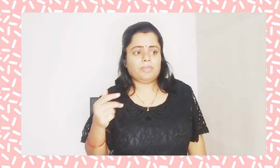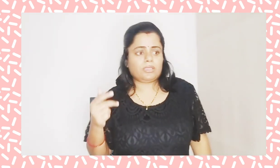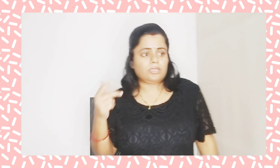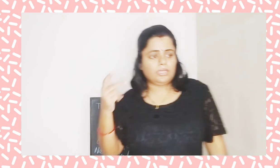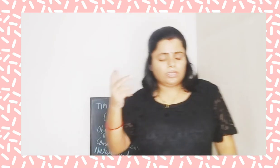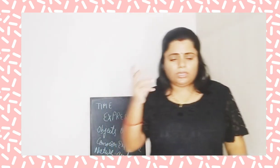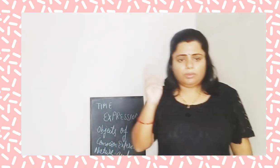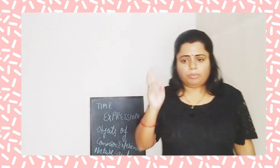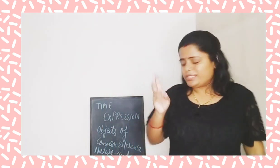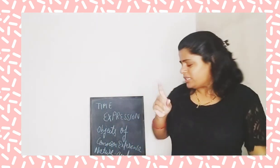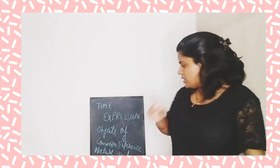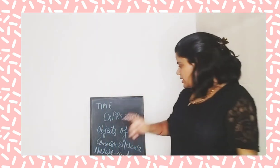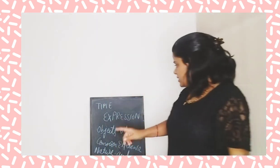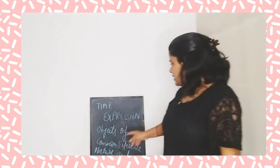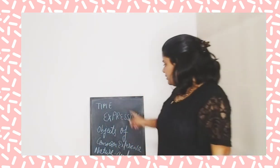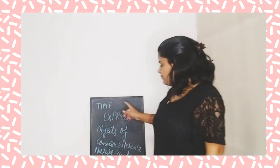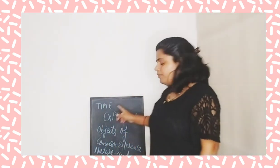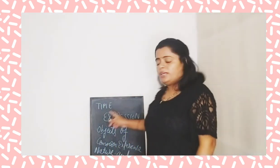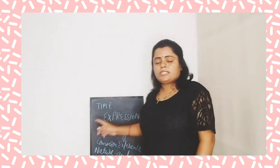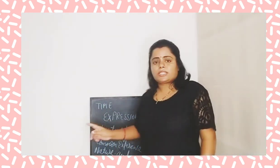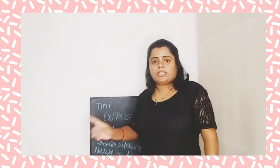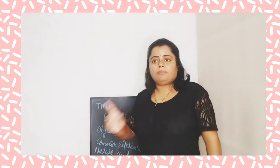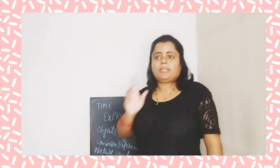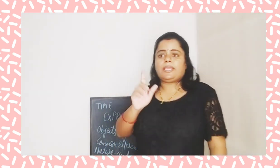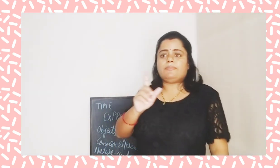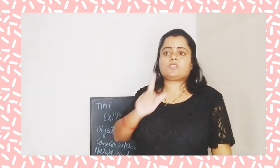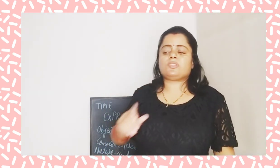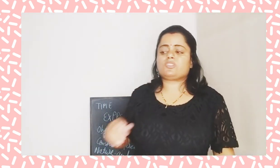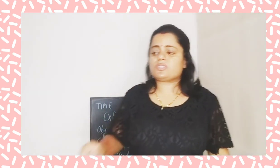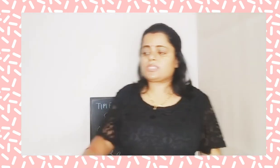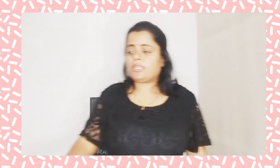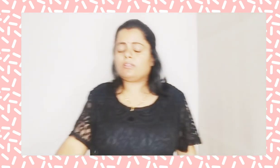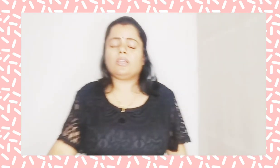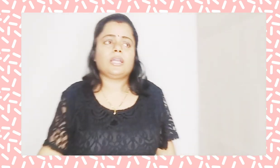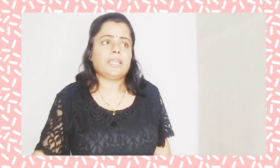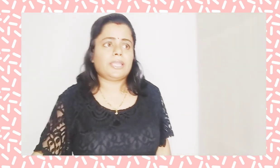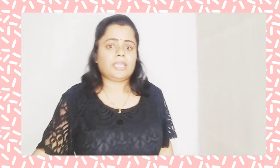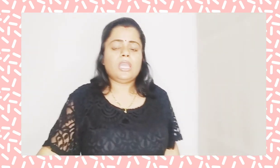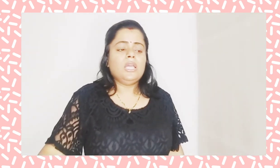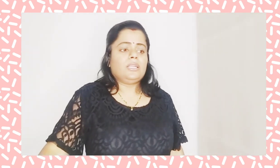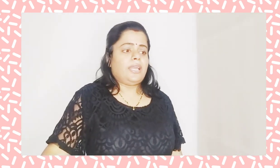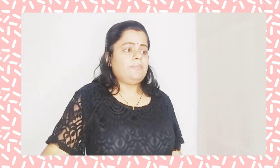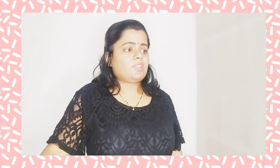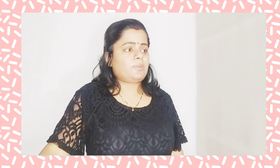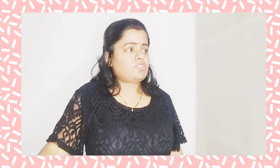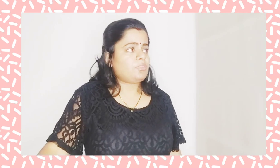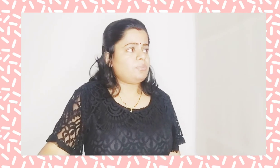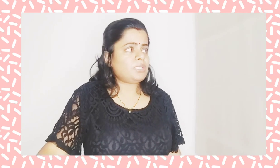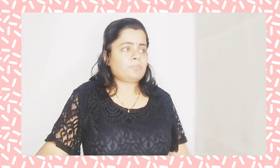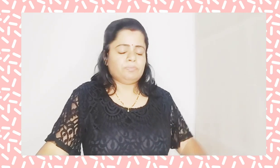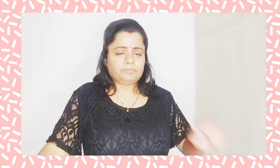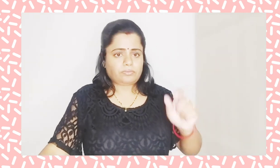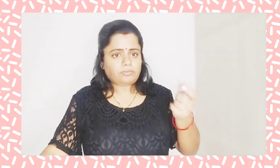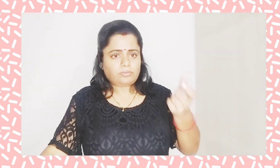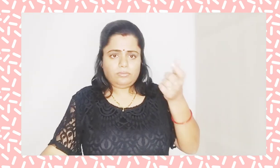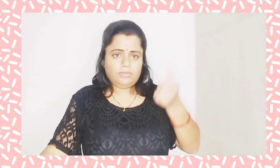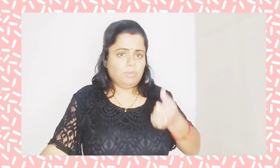तीन पॉइंट्स डिस्कस किए हैं, फर्स्ट कि हम टाइम एक्सप्रेशंस के साथ द लगाएंगे, टाइम एक्सप्रेशन मींस